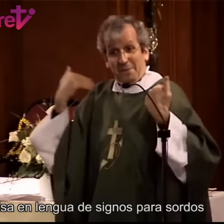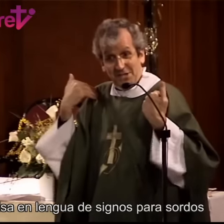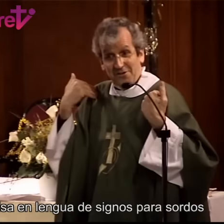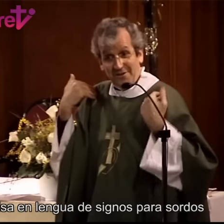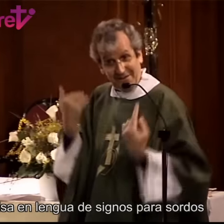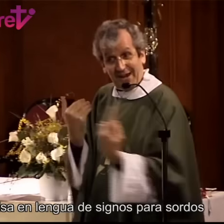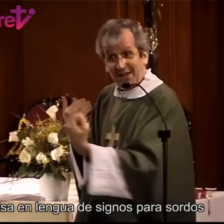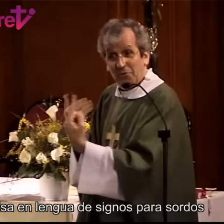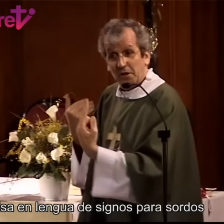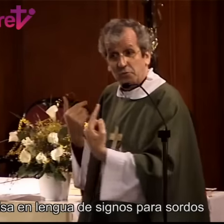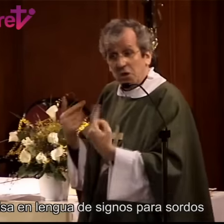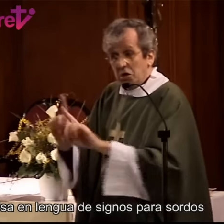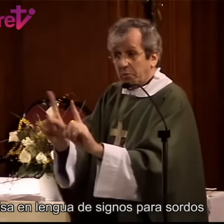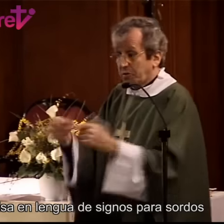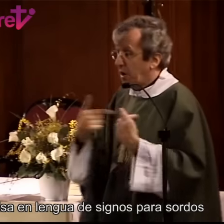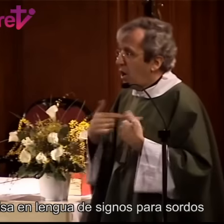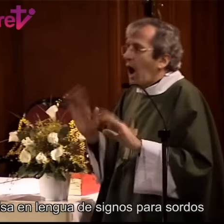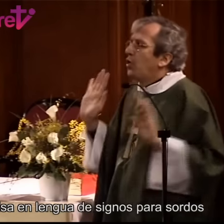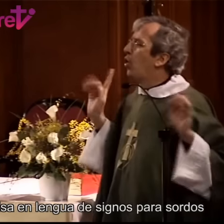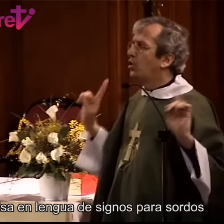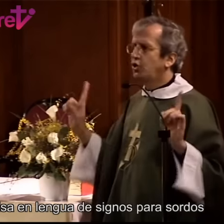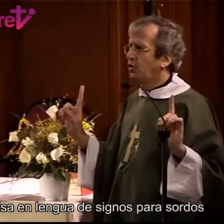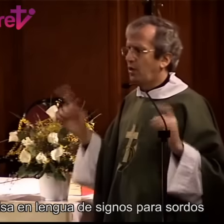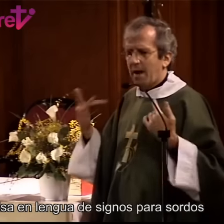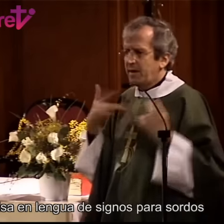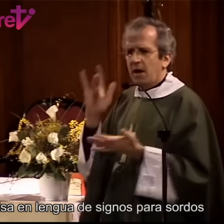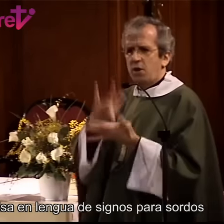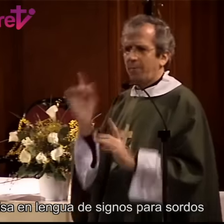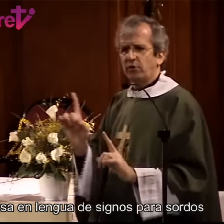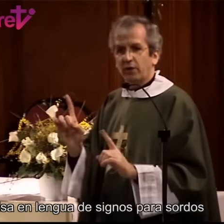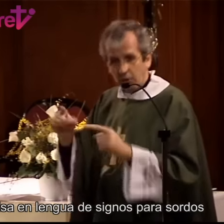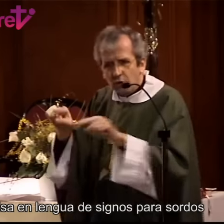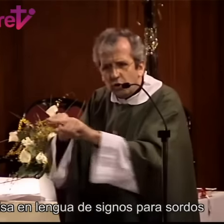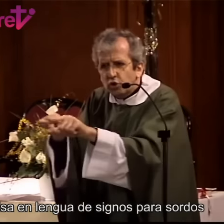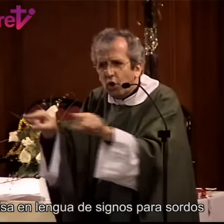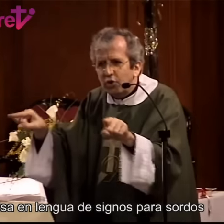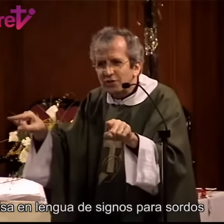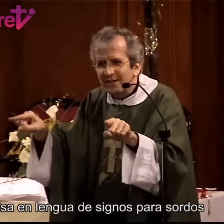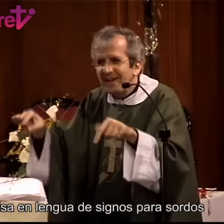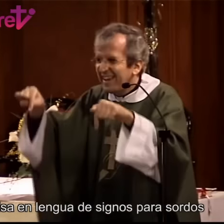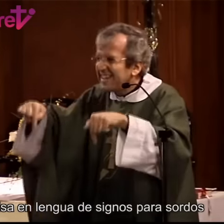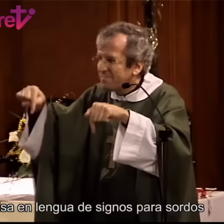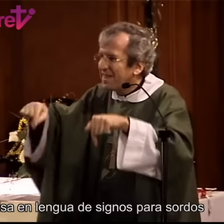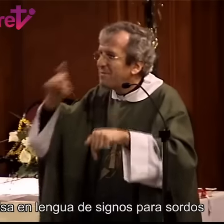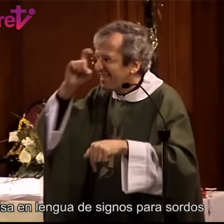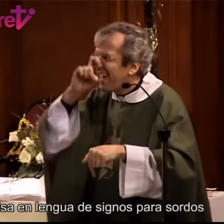misión que cada uno tenemos. Y no podemos decir, ah, no, yo no, a mí no me toca. No, no, todos. Y especialmente este